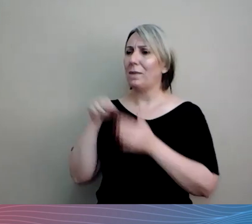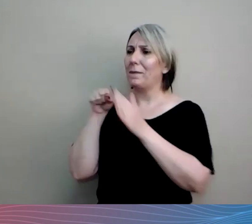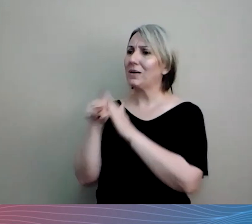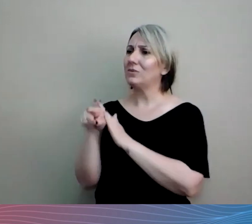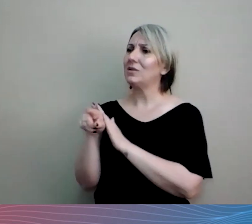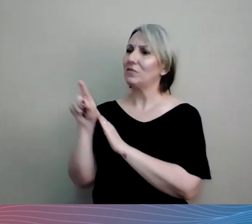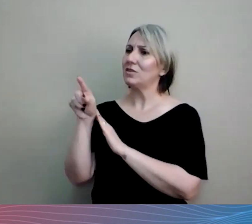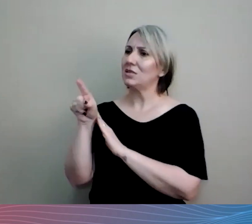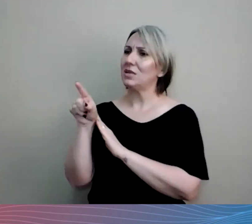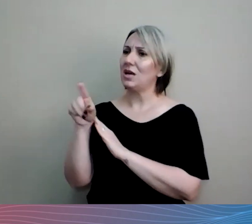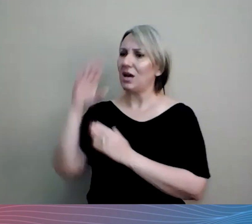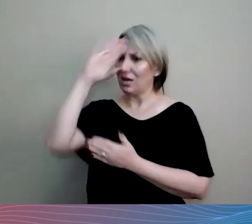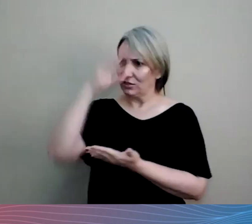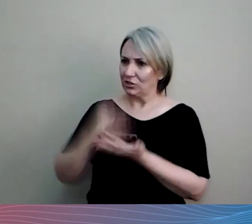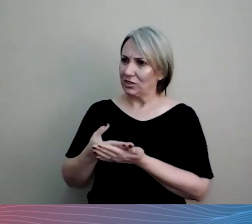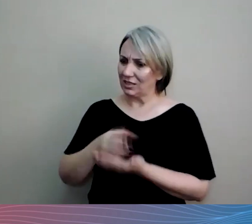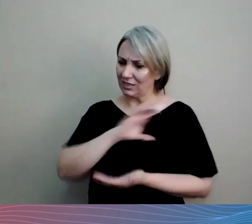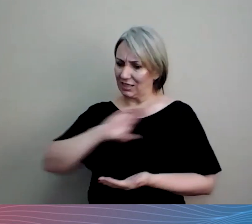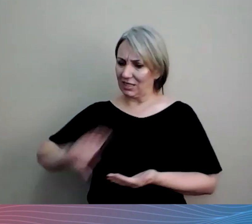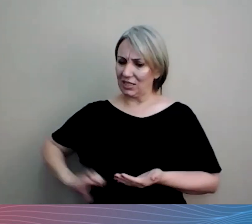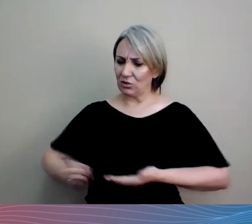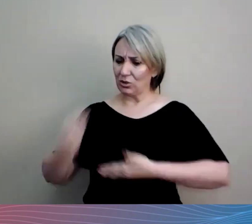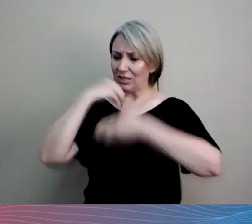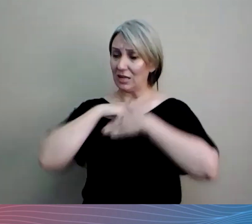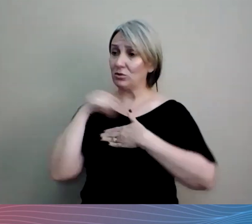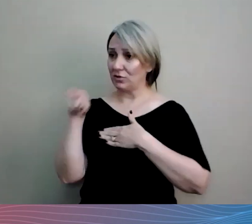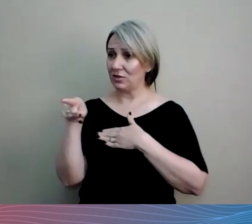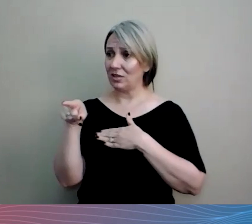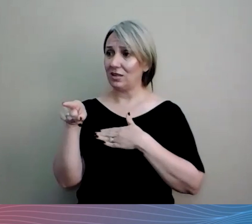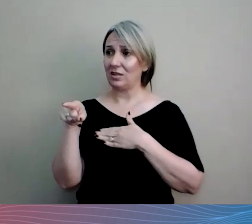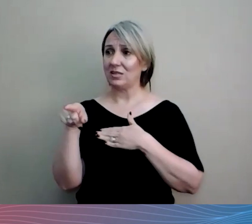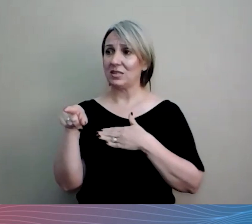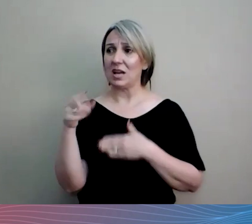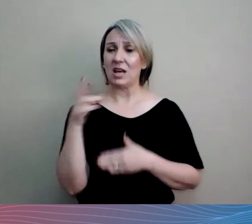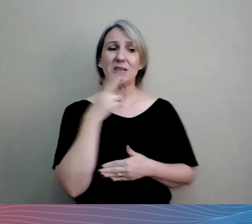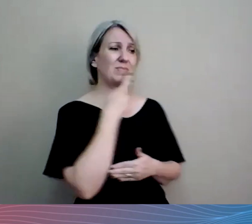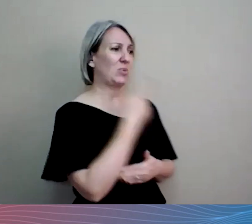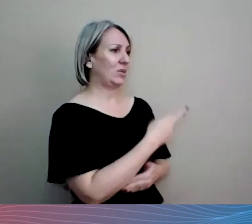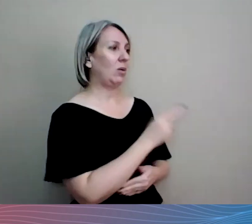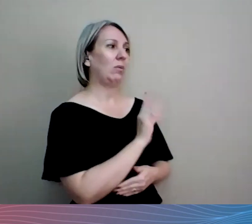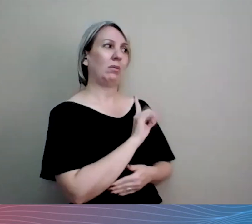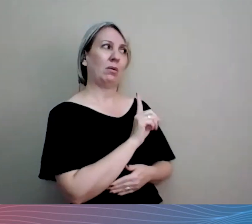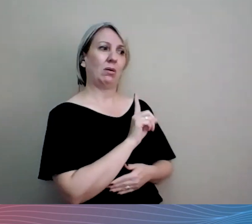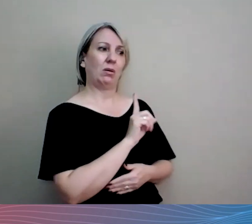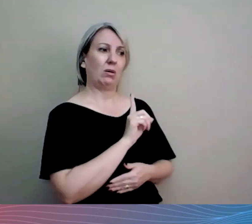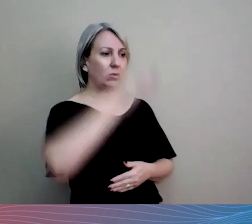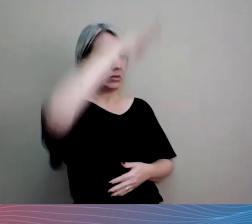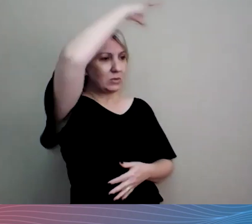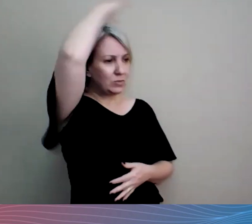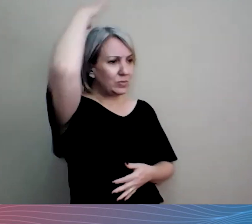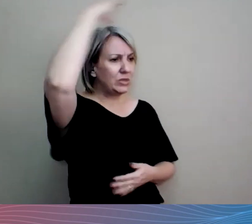não. Quem está em mim é o Espírito Santo como representante de